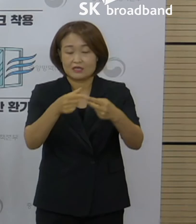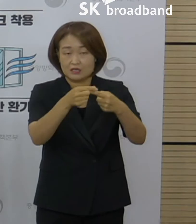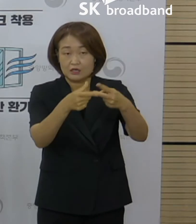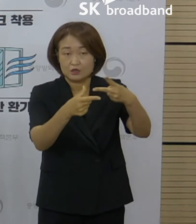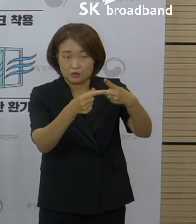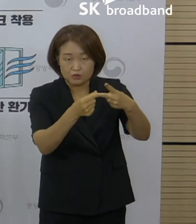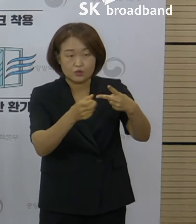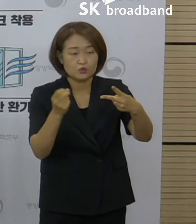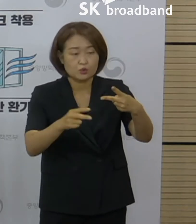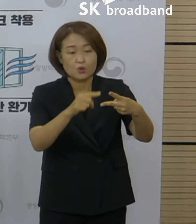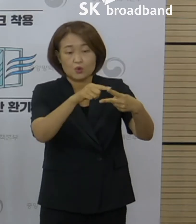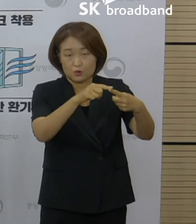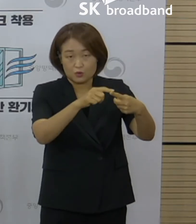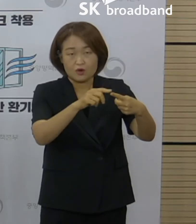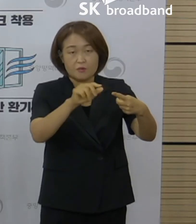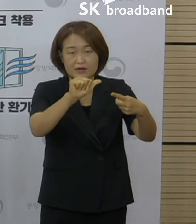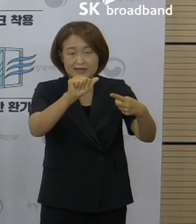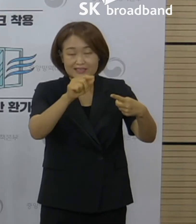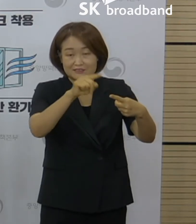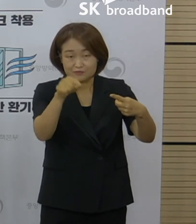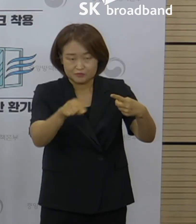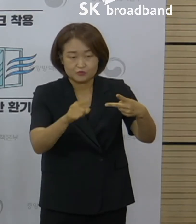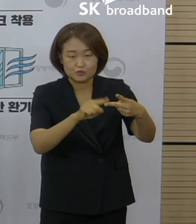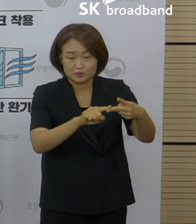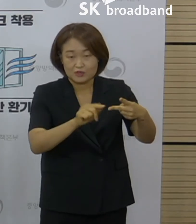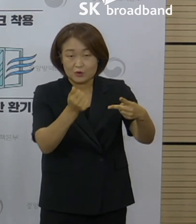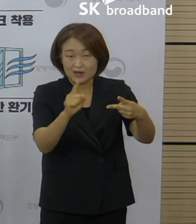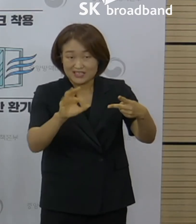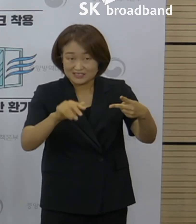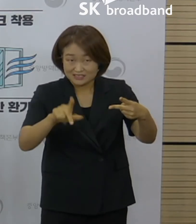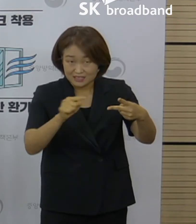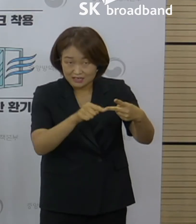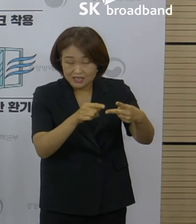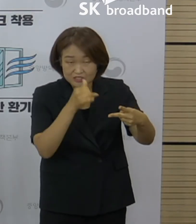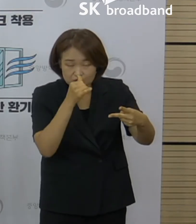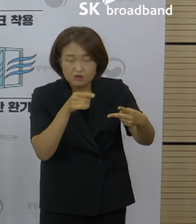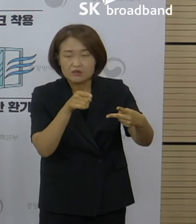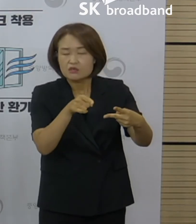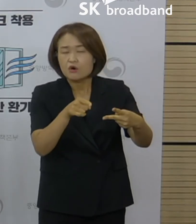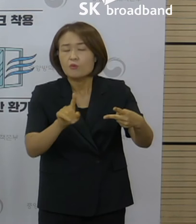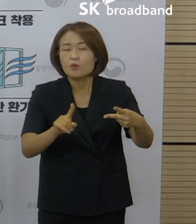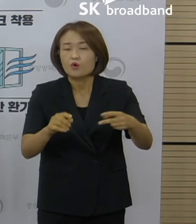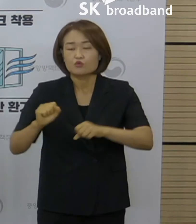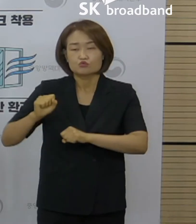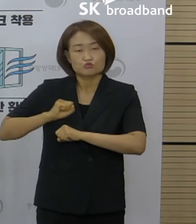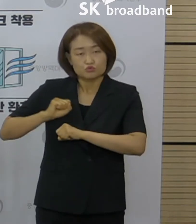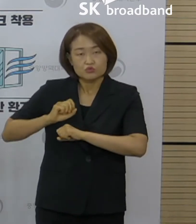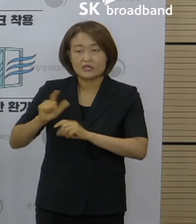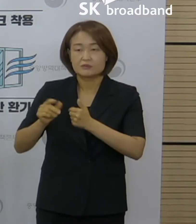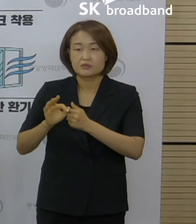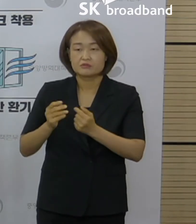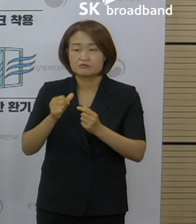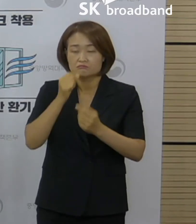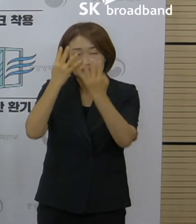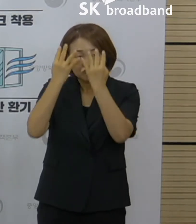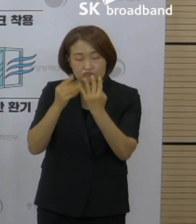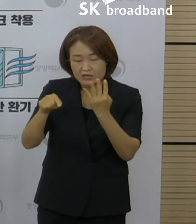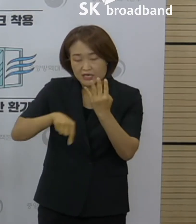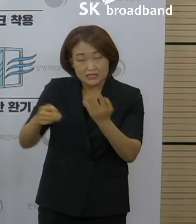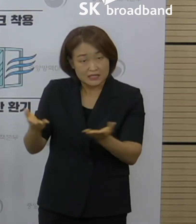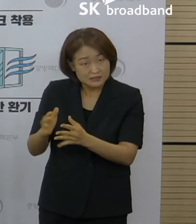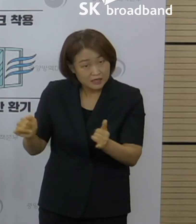교차 접종 안에 7월 접종 계획에 나와 있는 군부대 교정시설 종사자, 또 조기 접종 위탁 의료기관